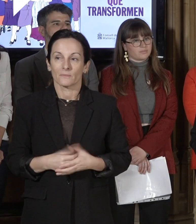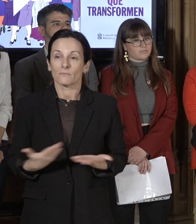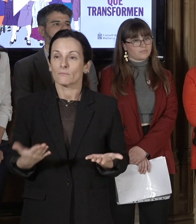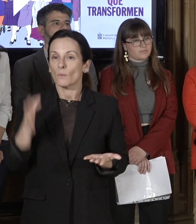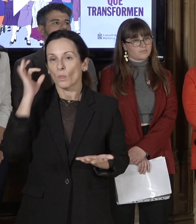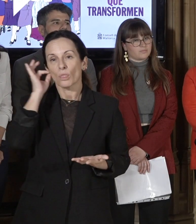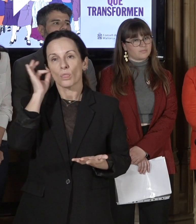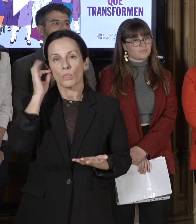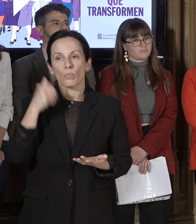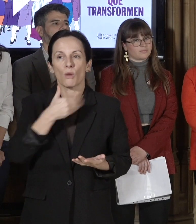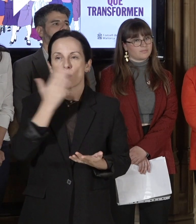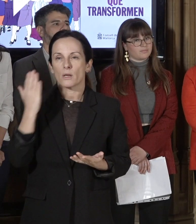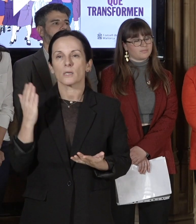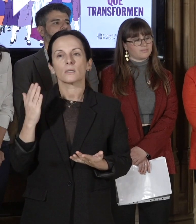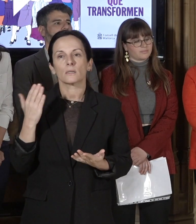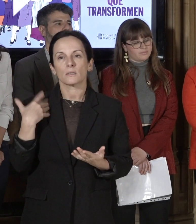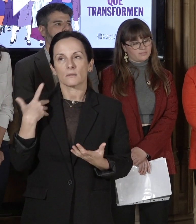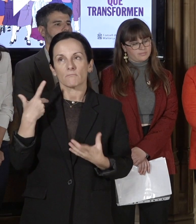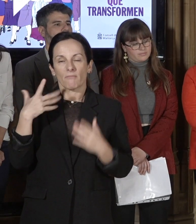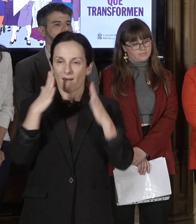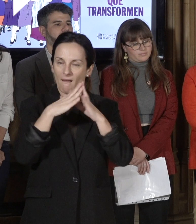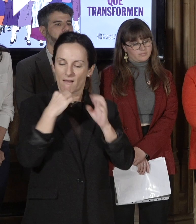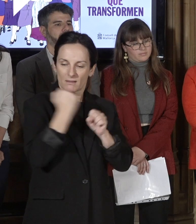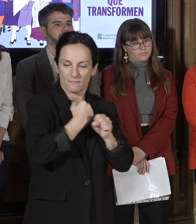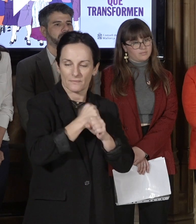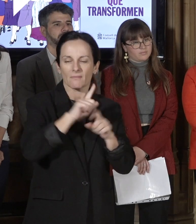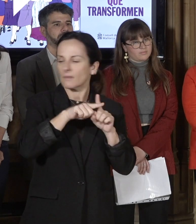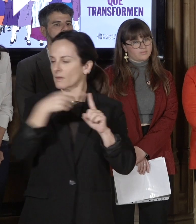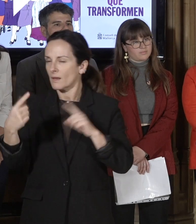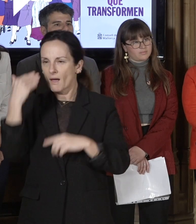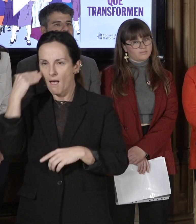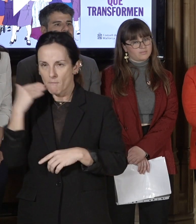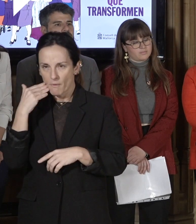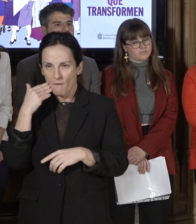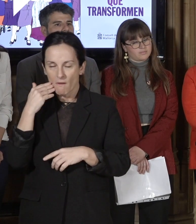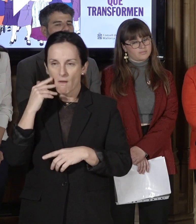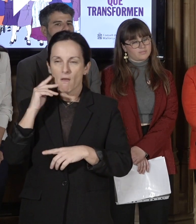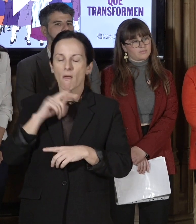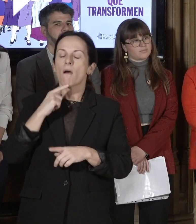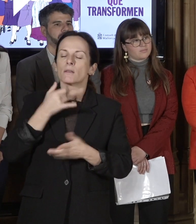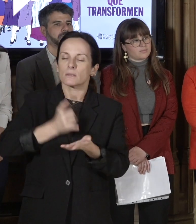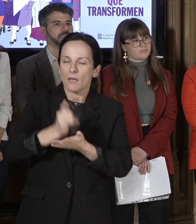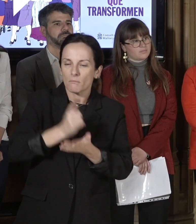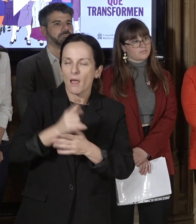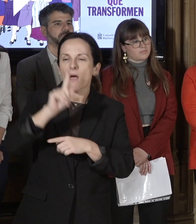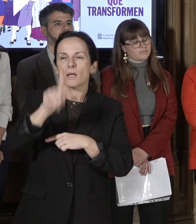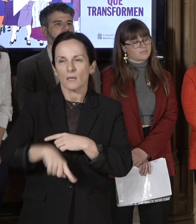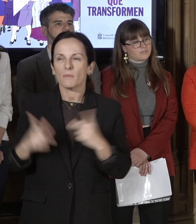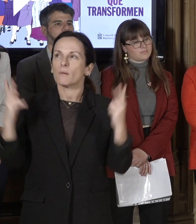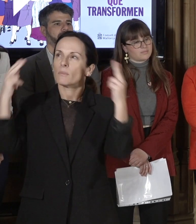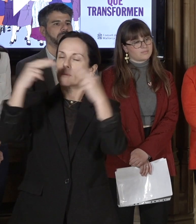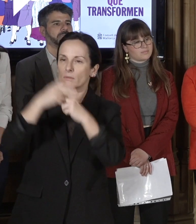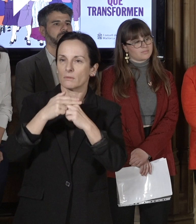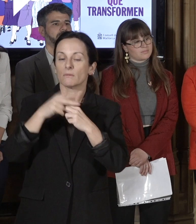Les dones hem estat a la casa i al camp, han collit i han sembrat. Estem en l'àmbit domèstic i